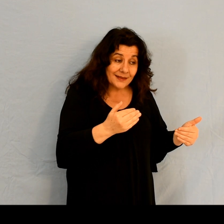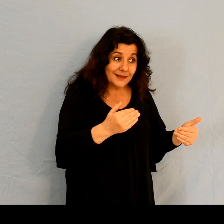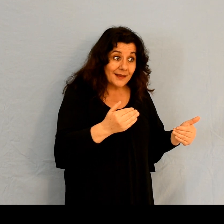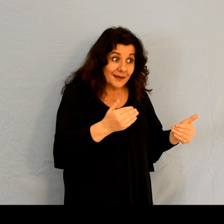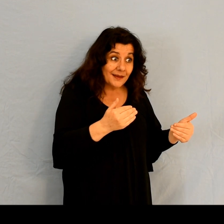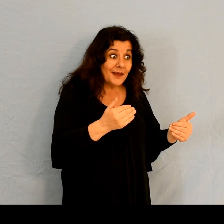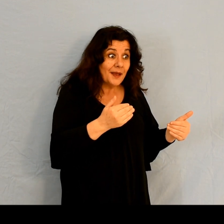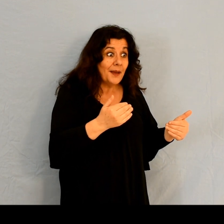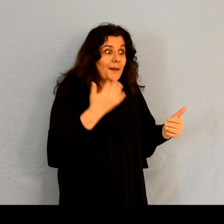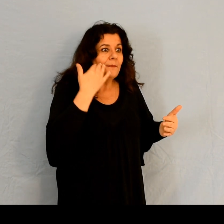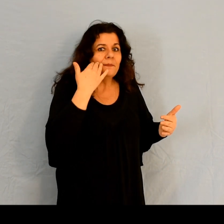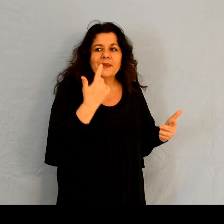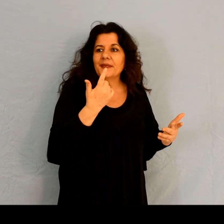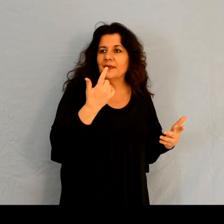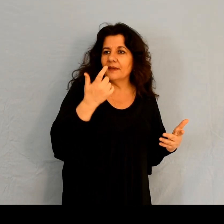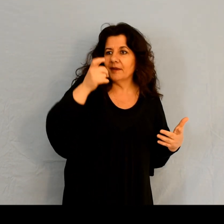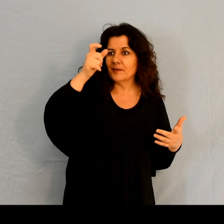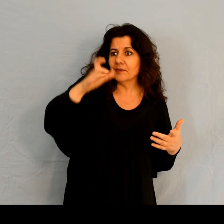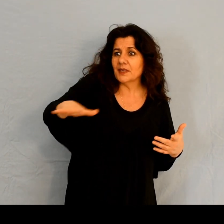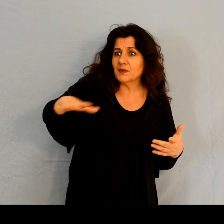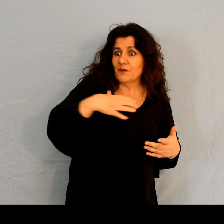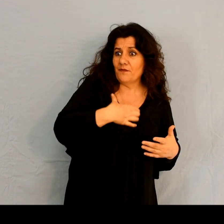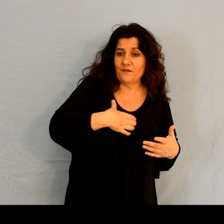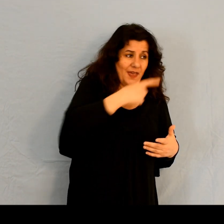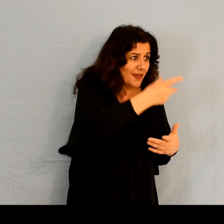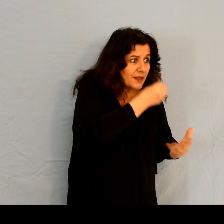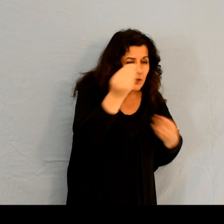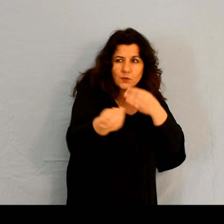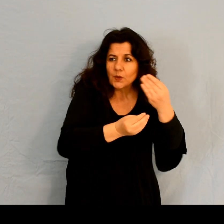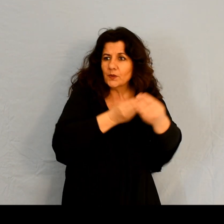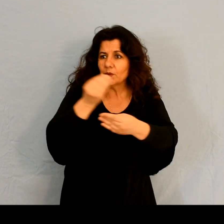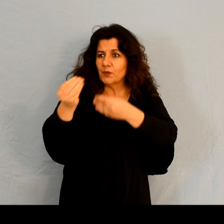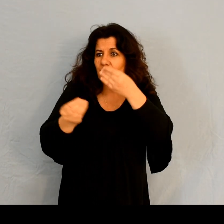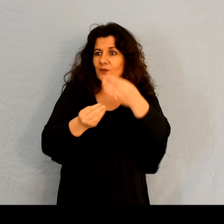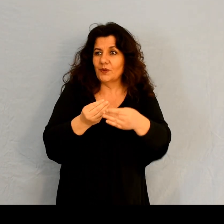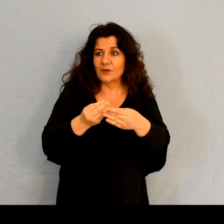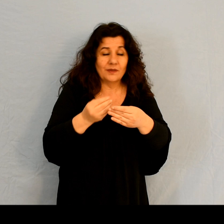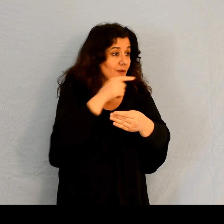si tu donnes à celui qui a faim ce que toi tu désires,